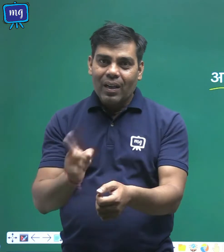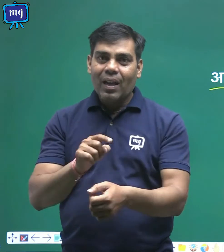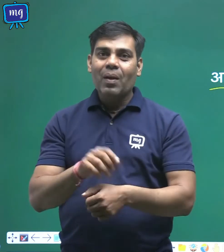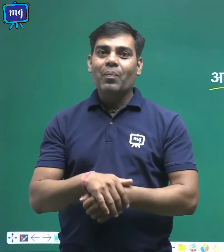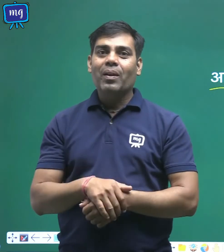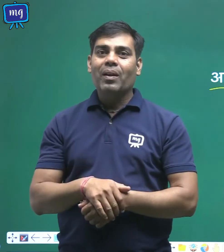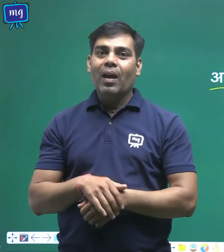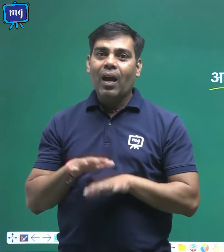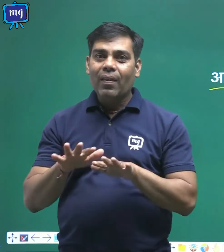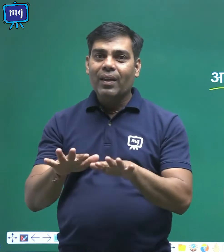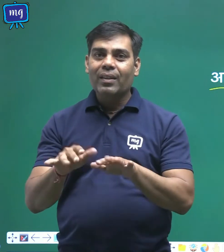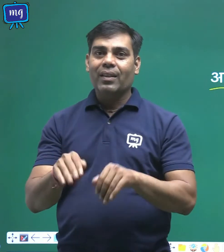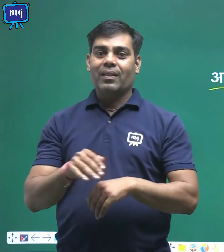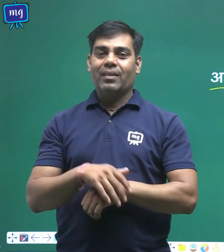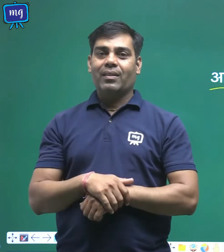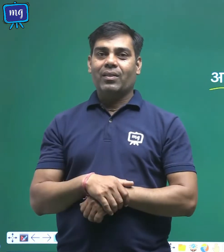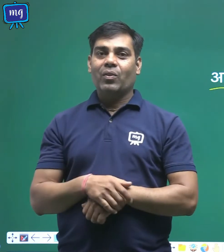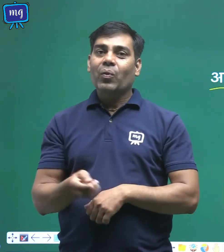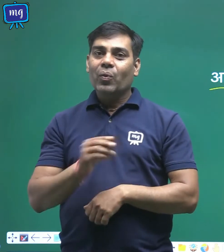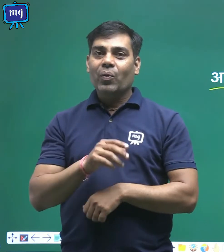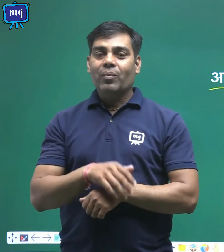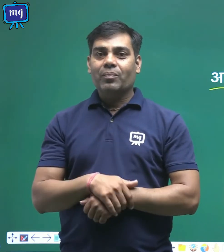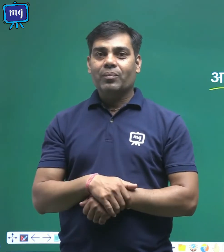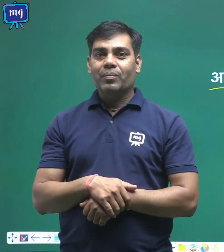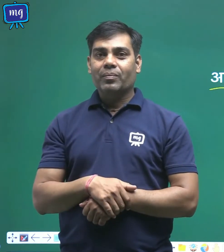पर आधारित है जो